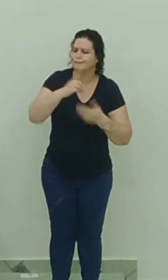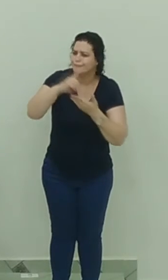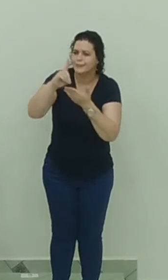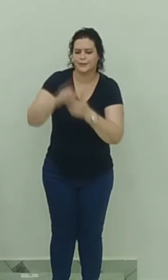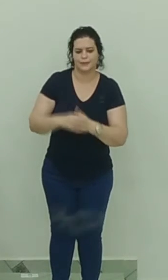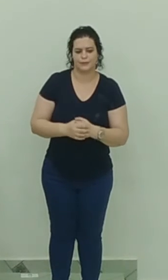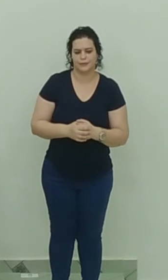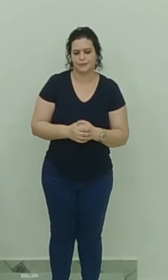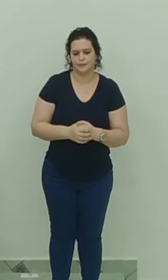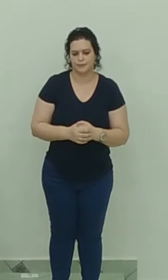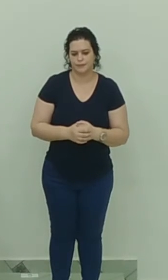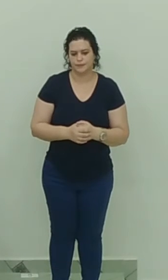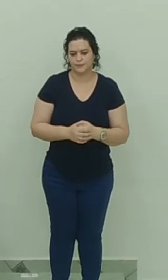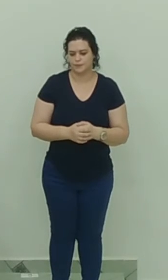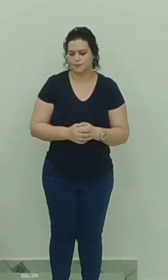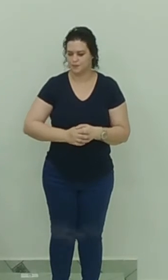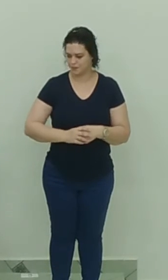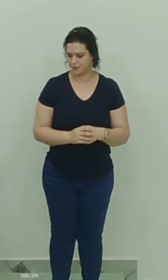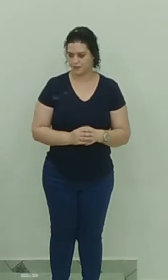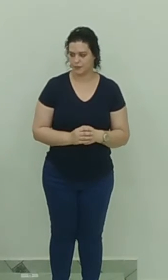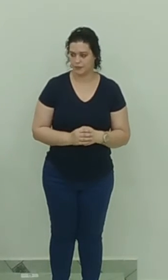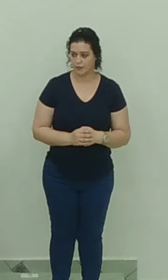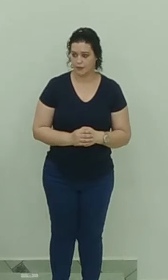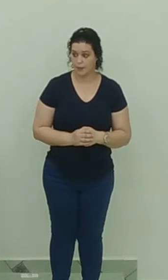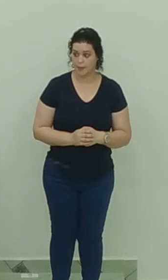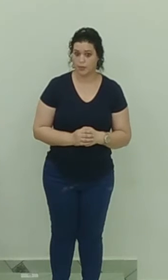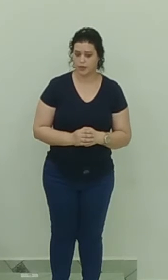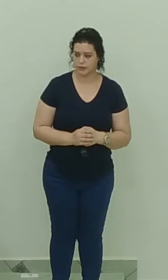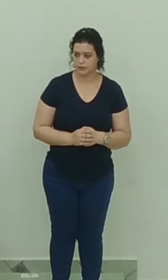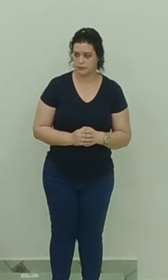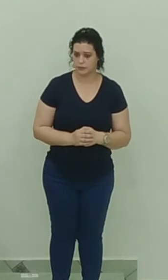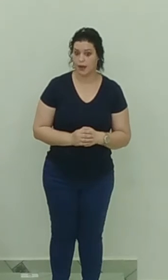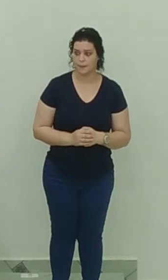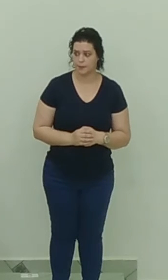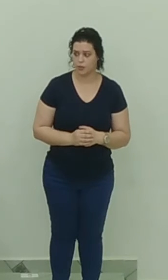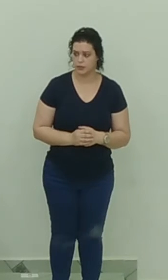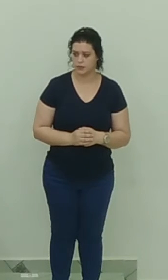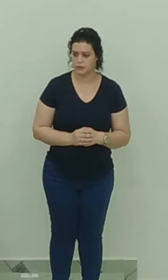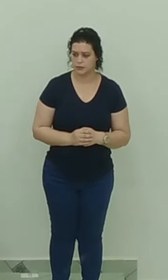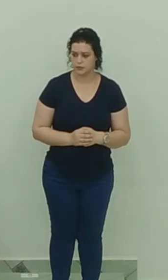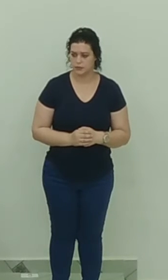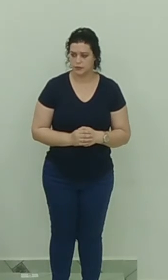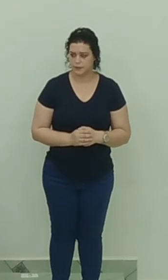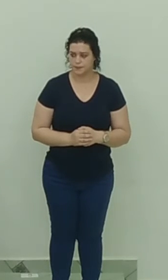céu, o bichinho hoje está pegando, ou outras vitórias terrenas,